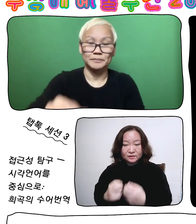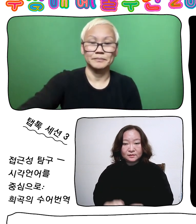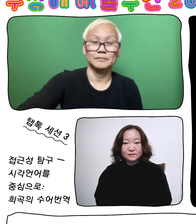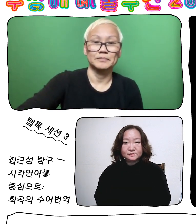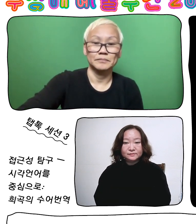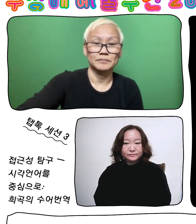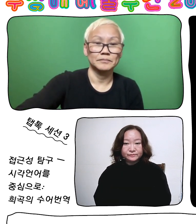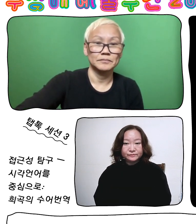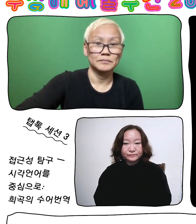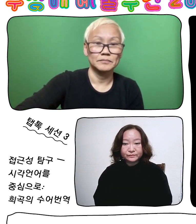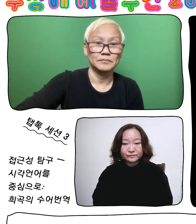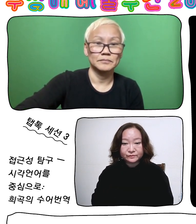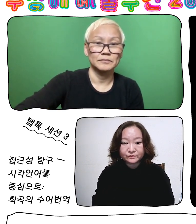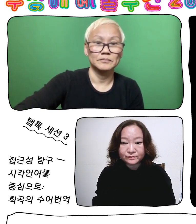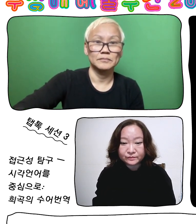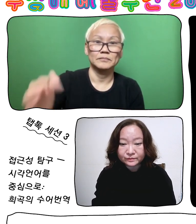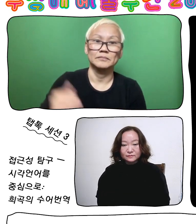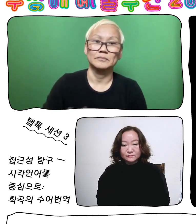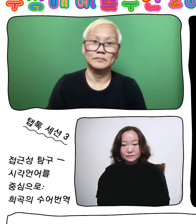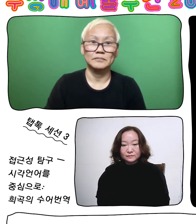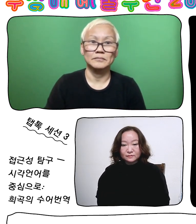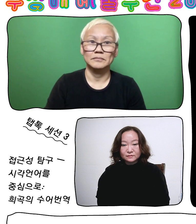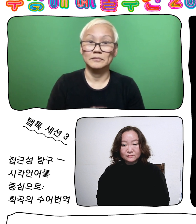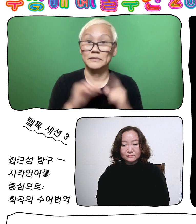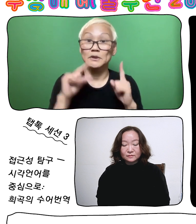대해 설명드릴게요.